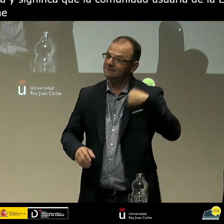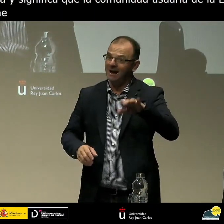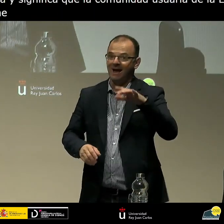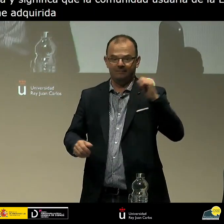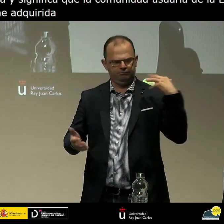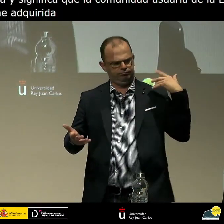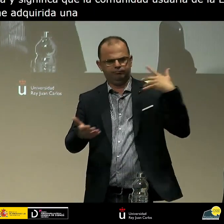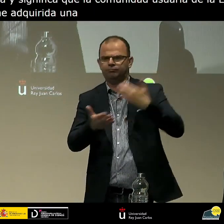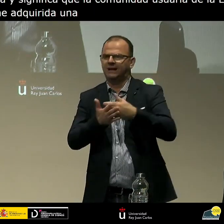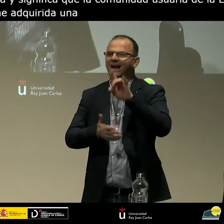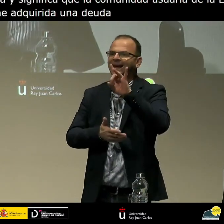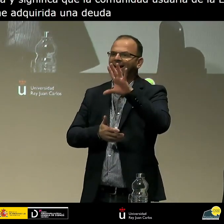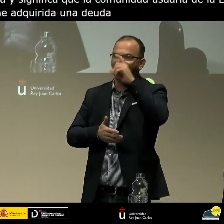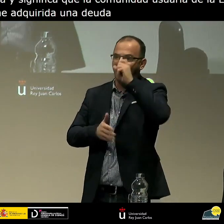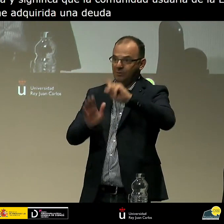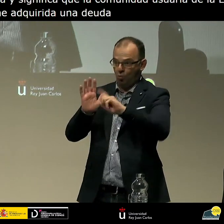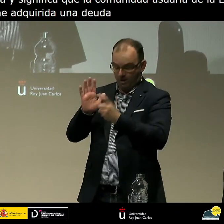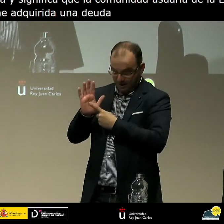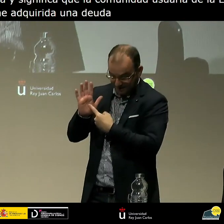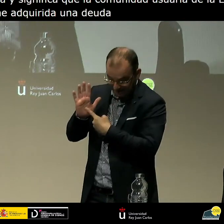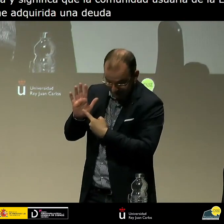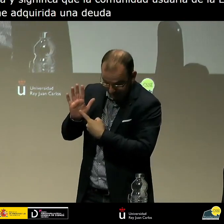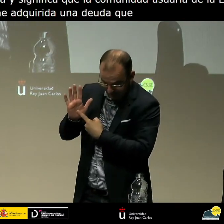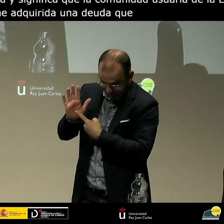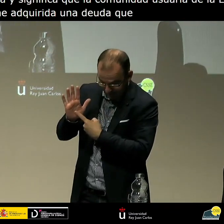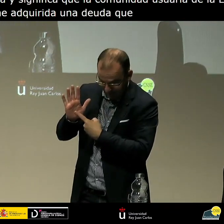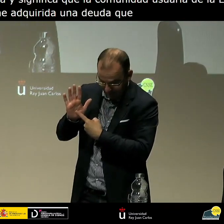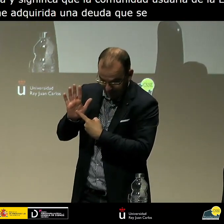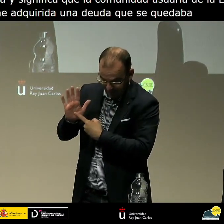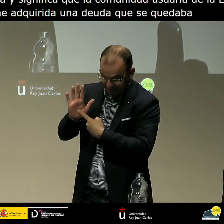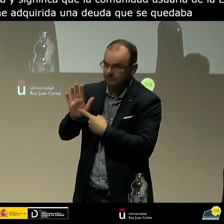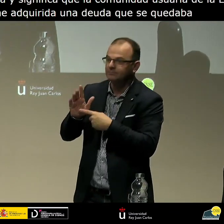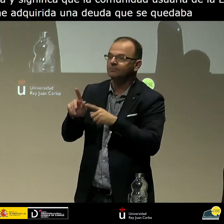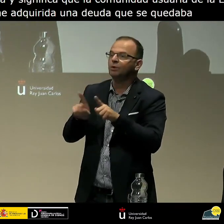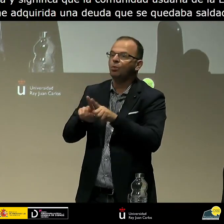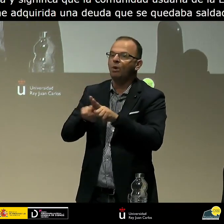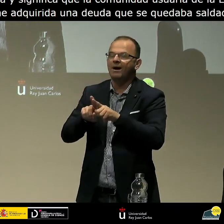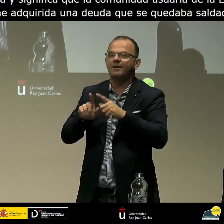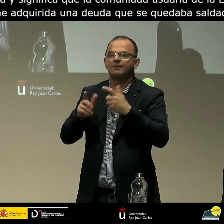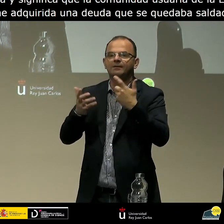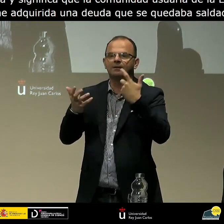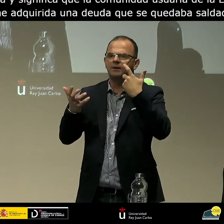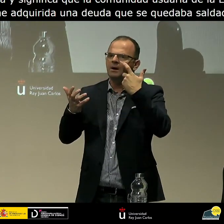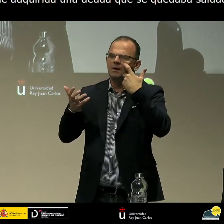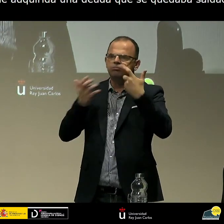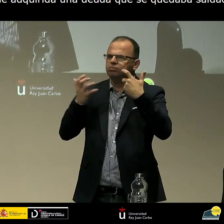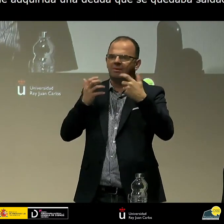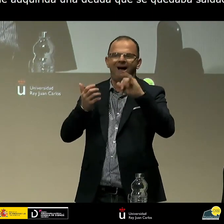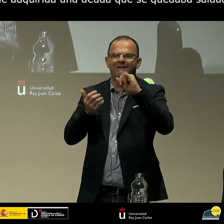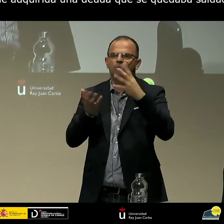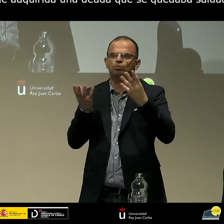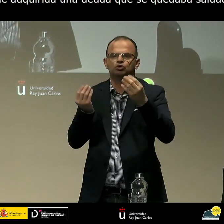deuda que se quedaba saldada a través de esta ley.